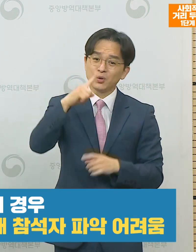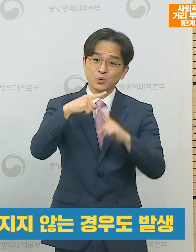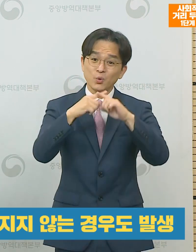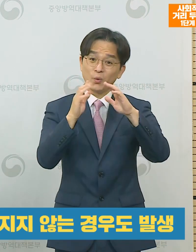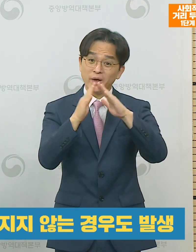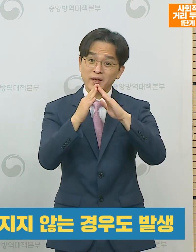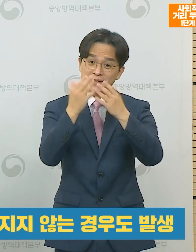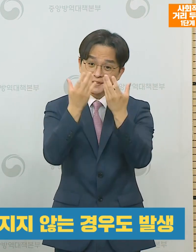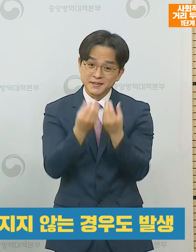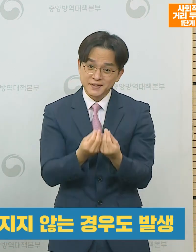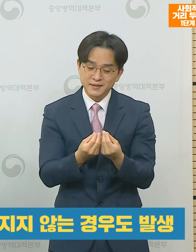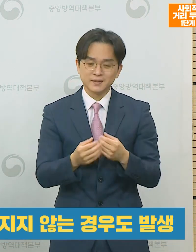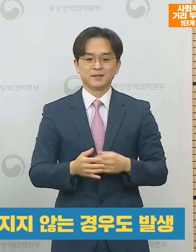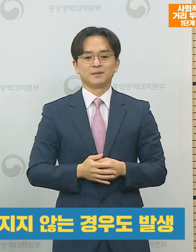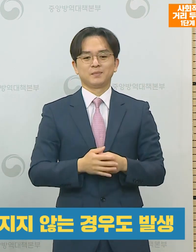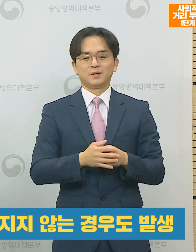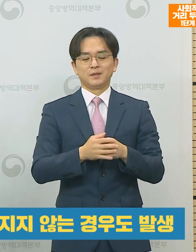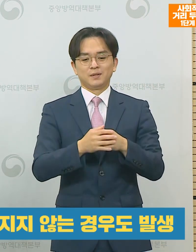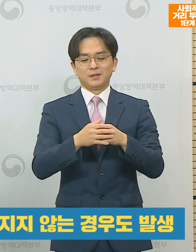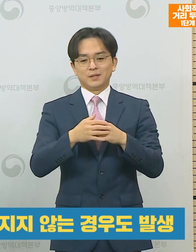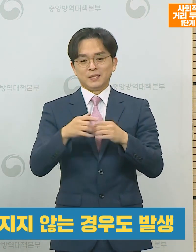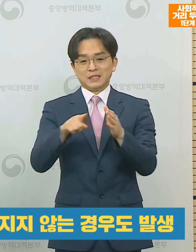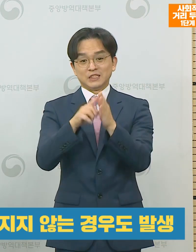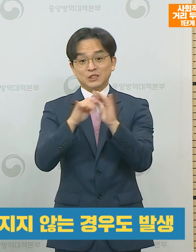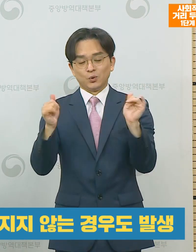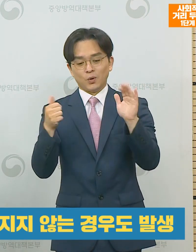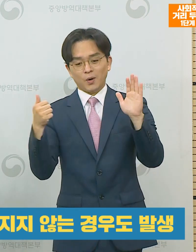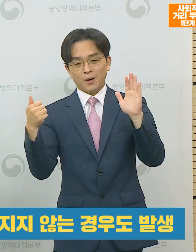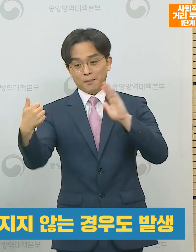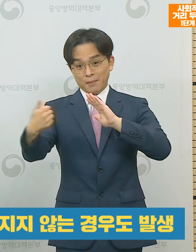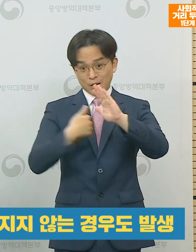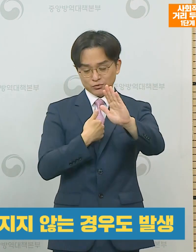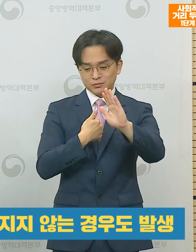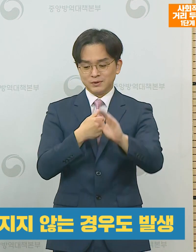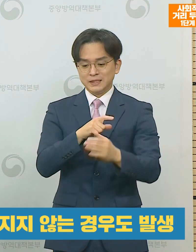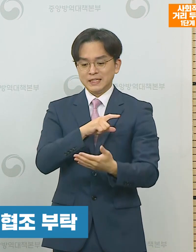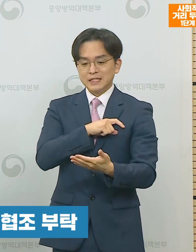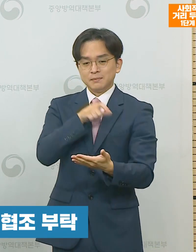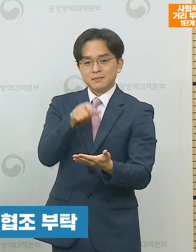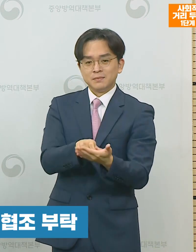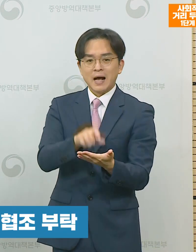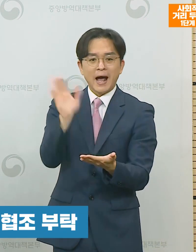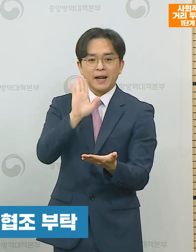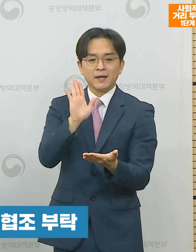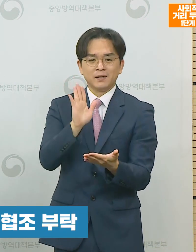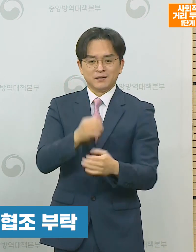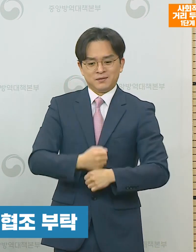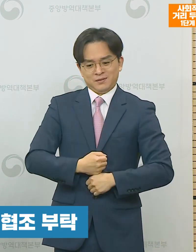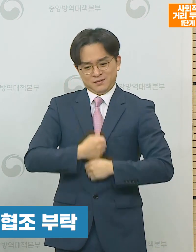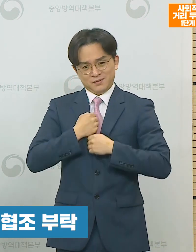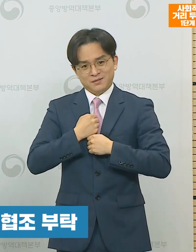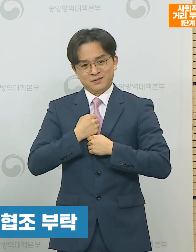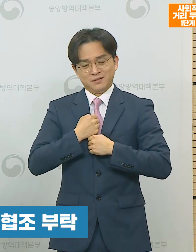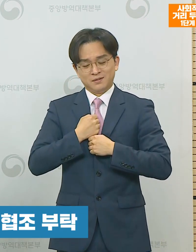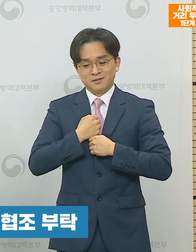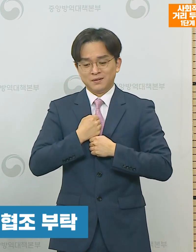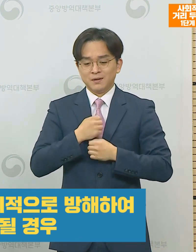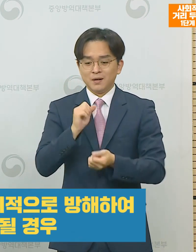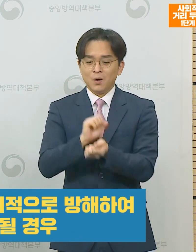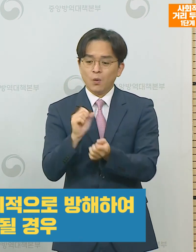있고 방역당국의 검사 요청에 대해 협조가 이루어지지 않은 경우도 있어 교인분들의 협조를